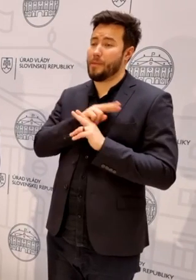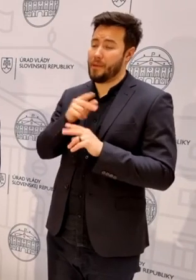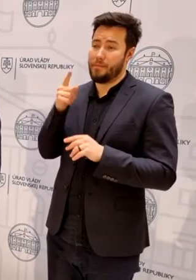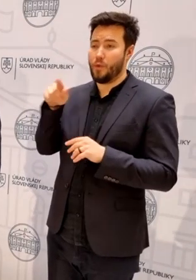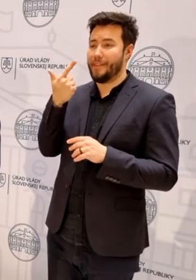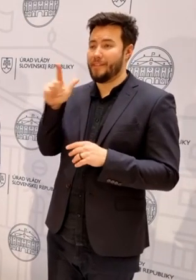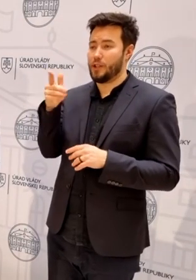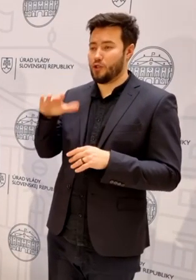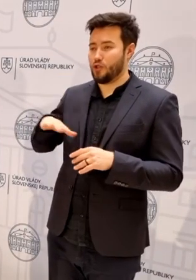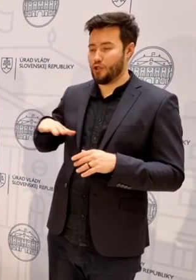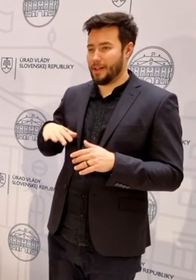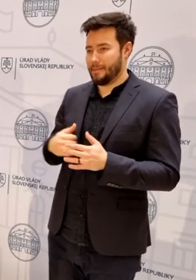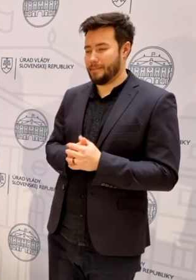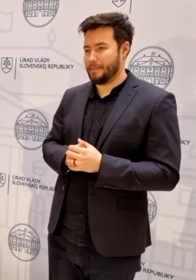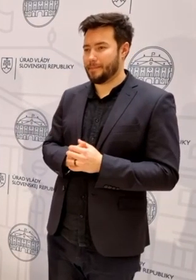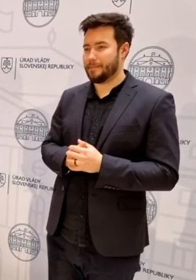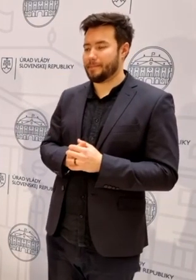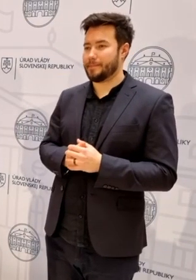žien.